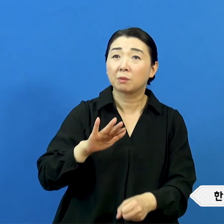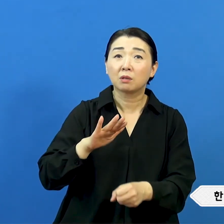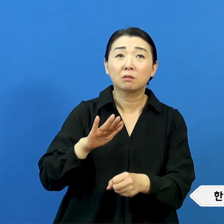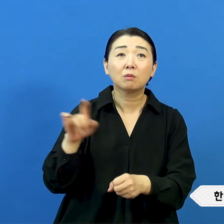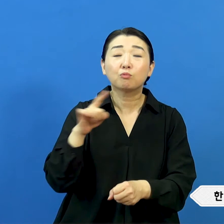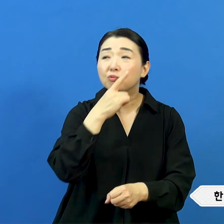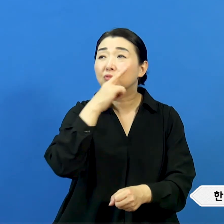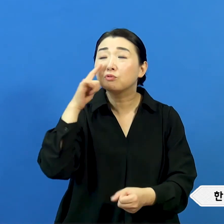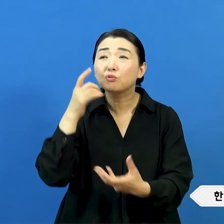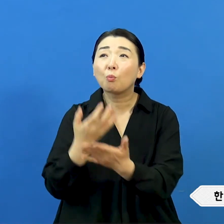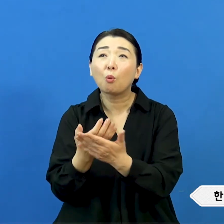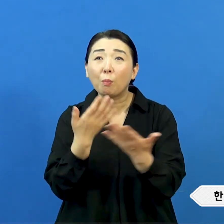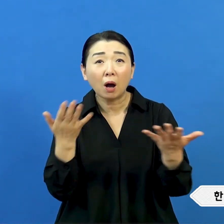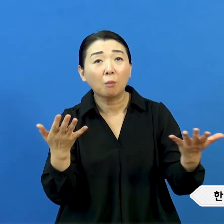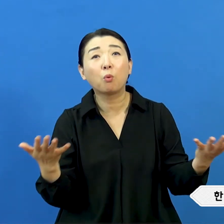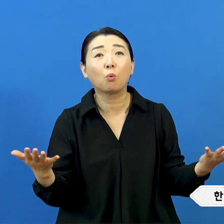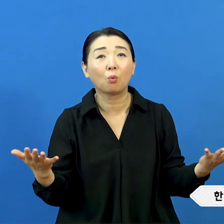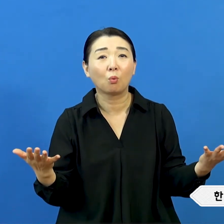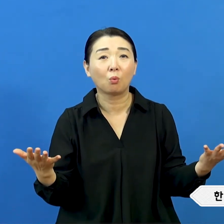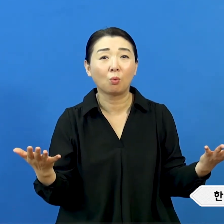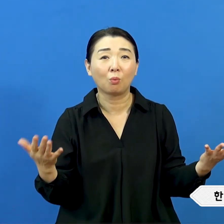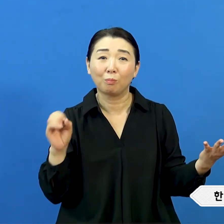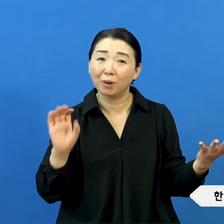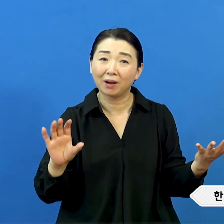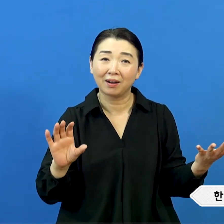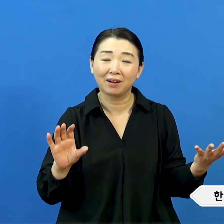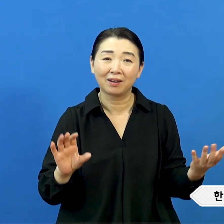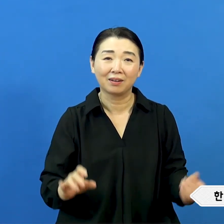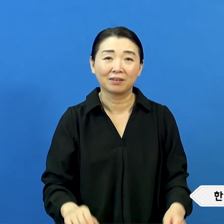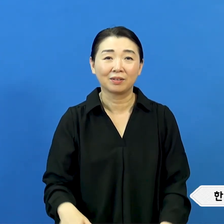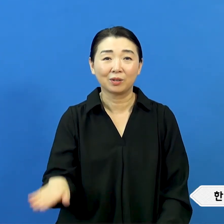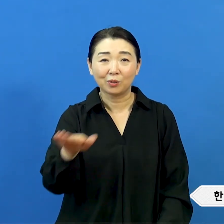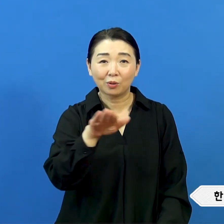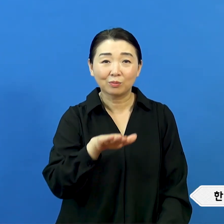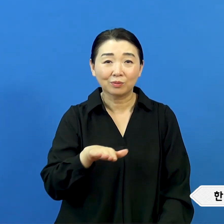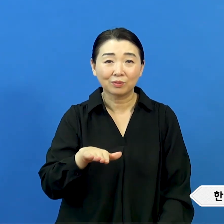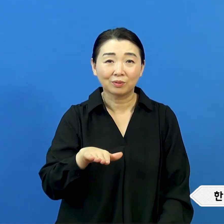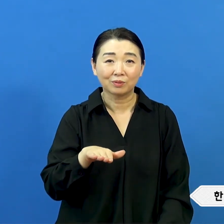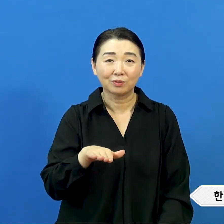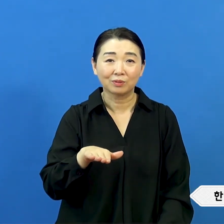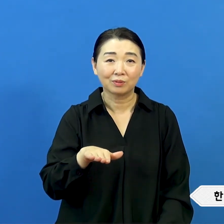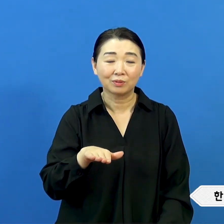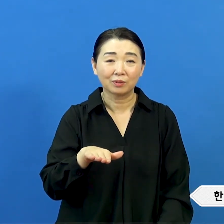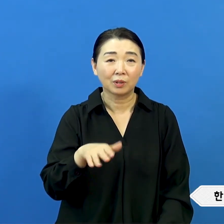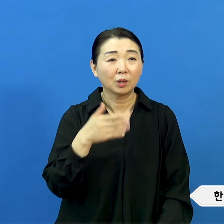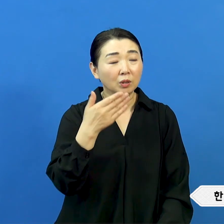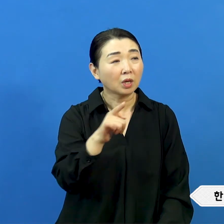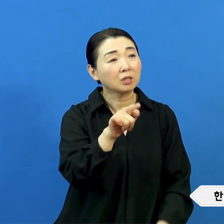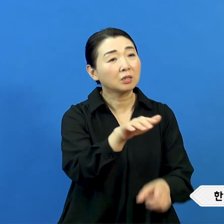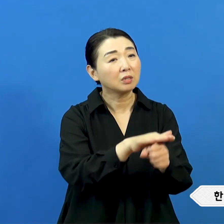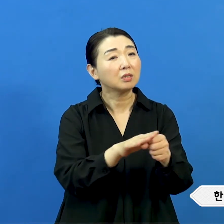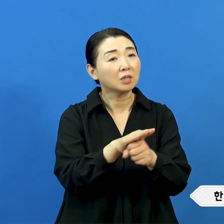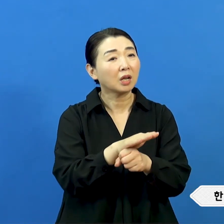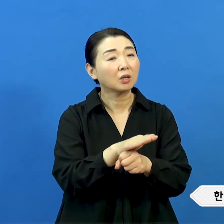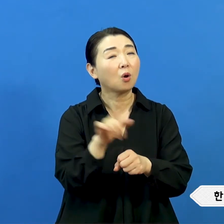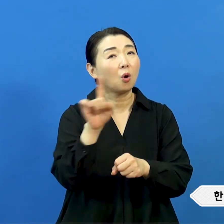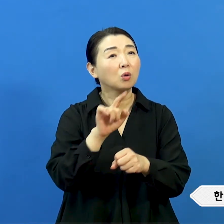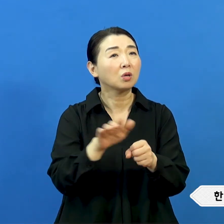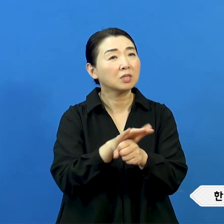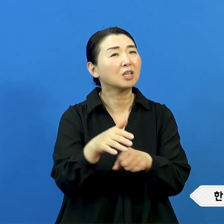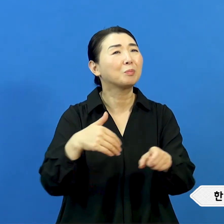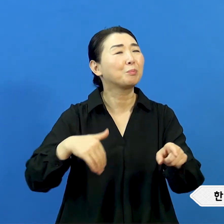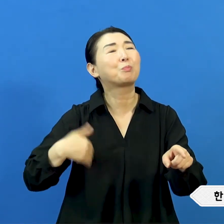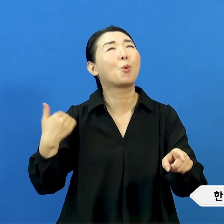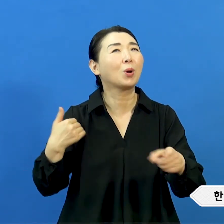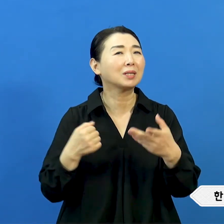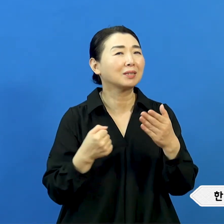그런 증거까지 될 수 있느냐 하면 여러분은 당신은 그 사랑이 어떤 사랑인지를